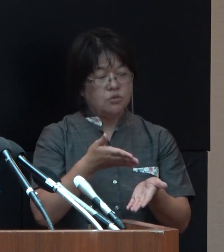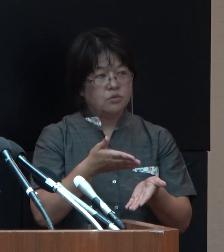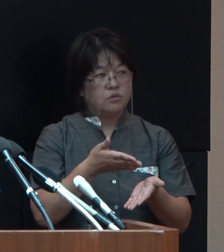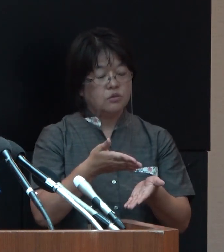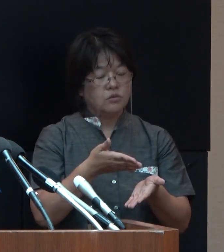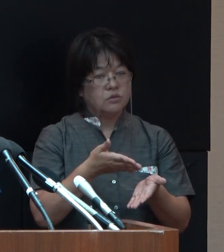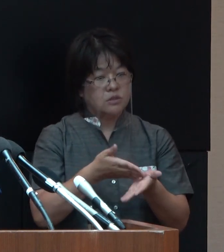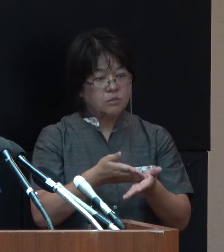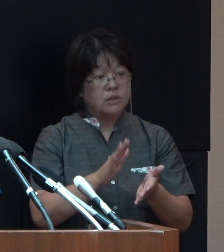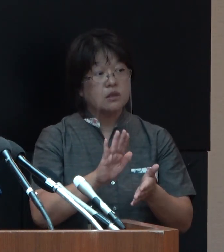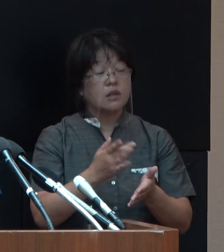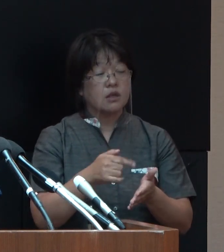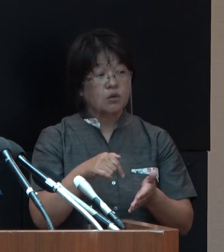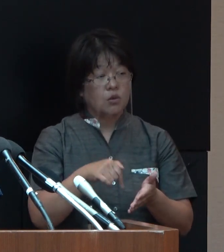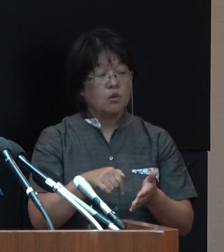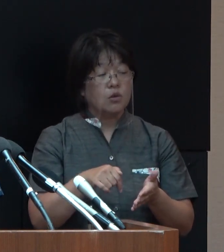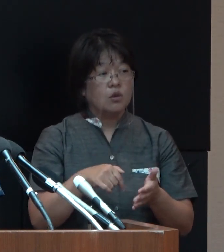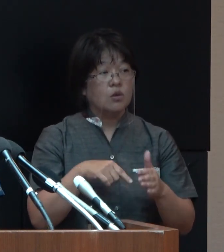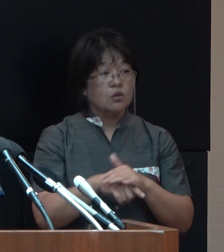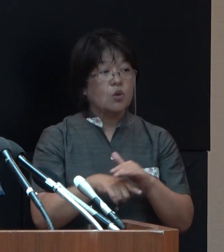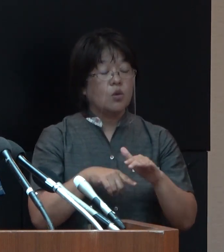対応した方がいいのか、